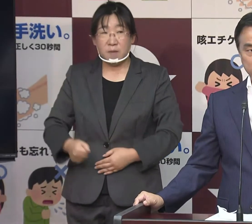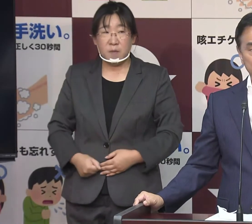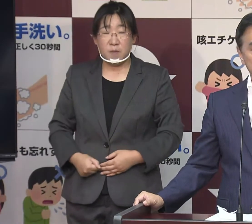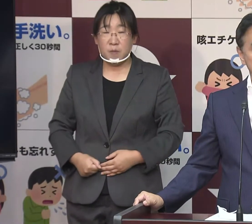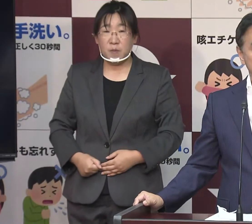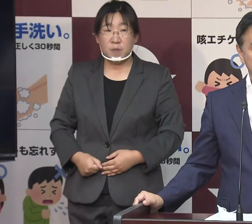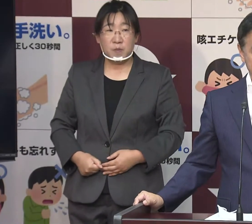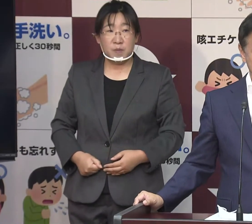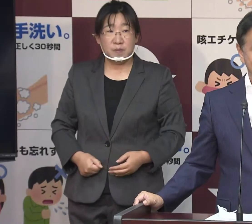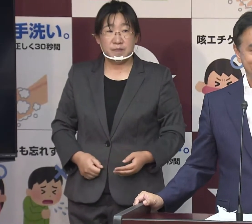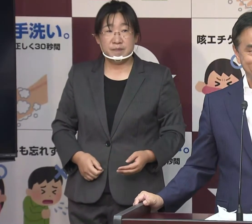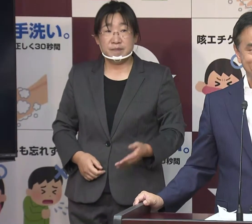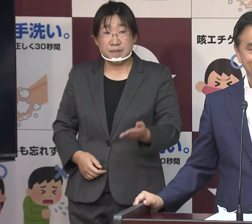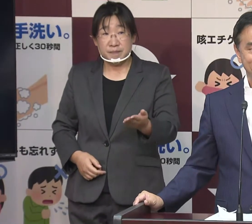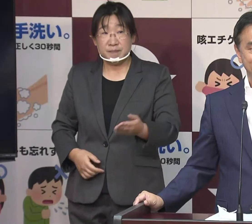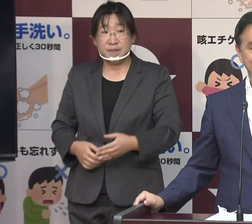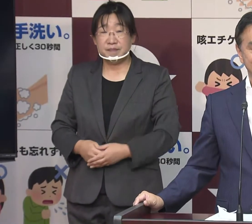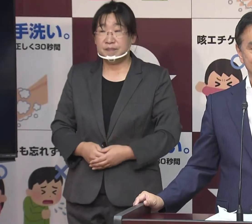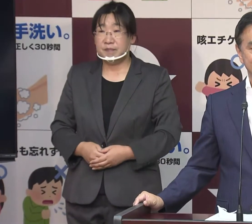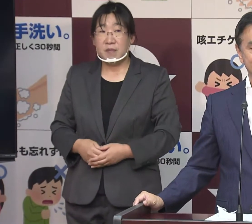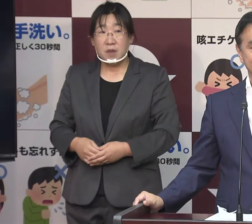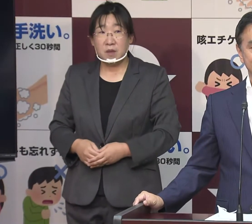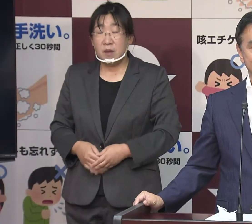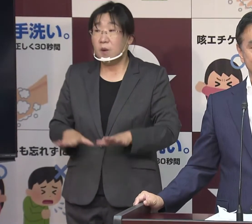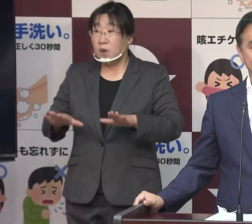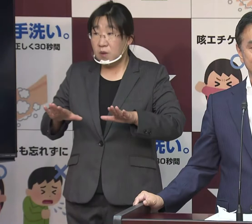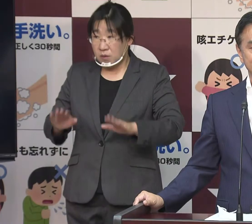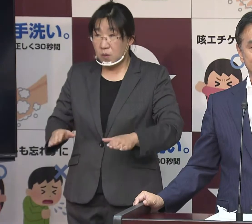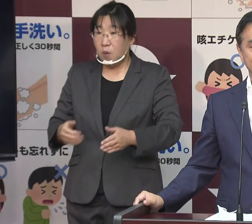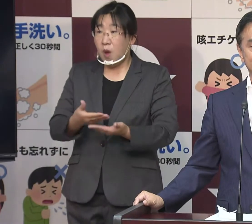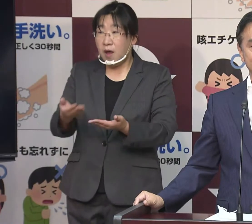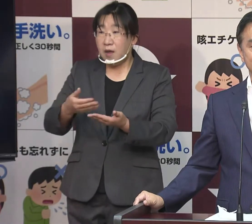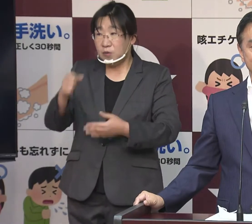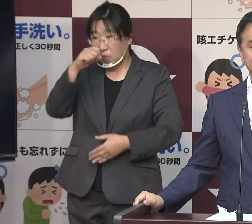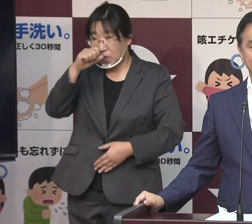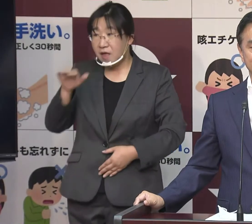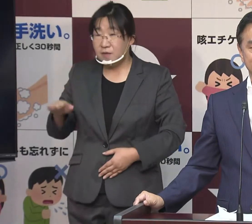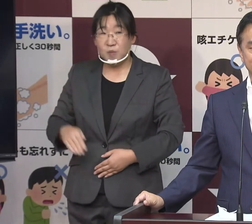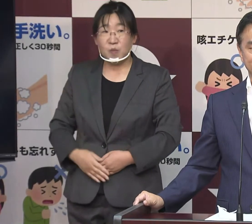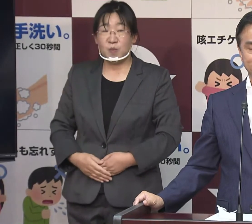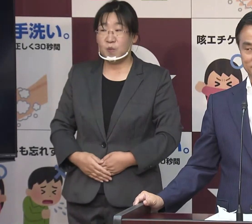ならざるを得ないということです。これはあの一応発表いただいています。 本日あの配布させていただきます。